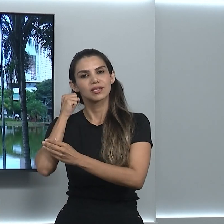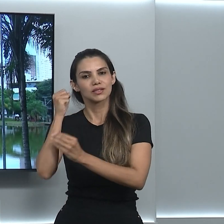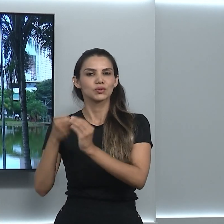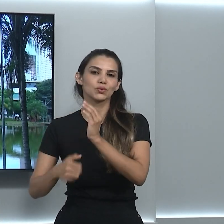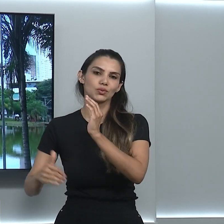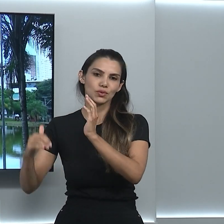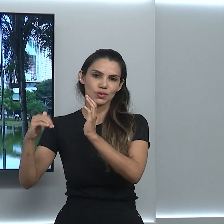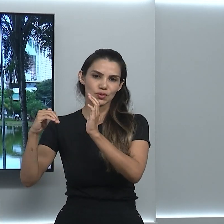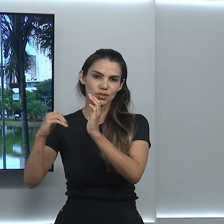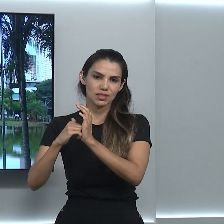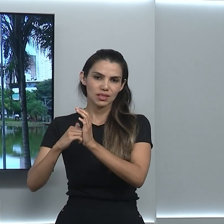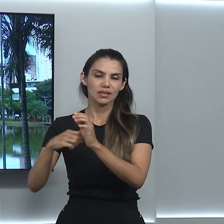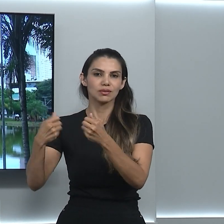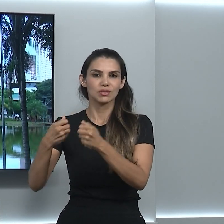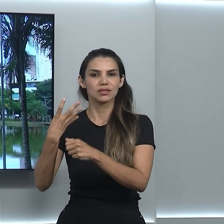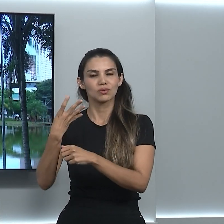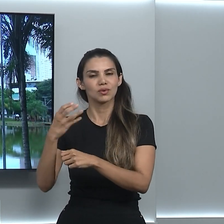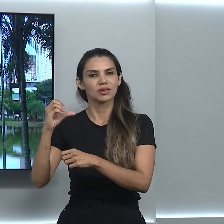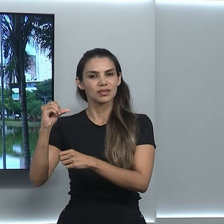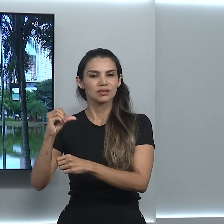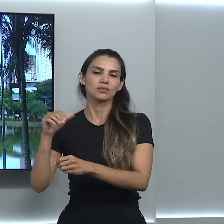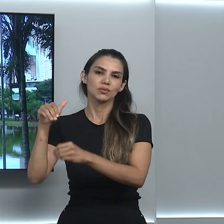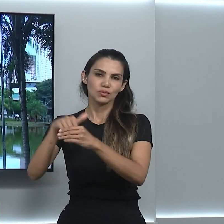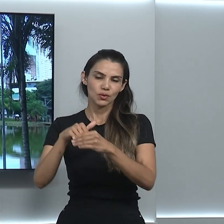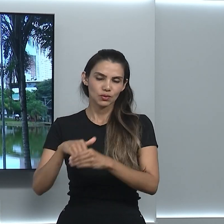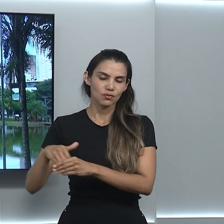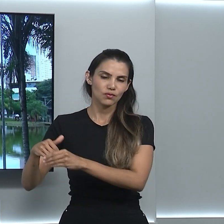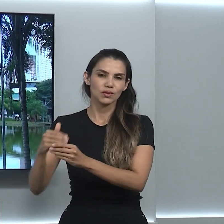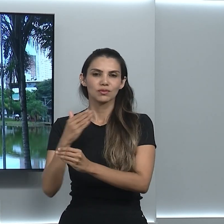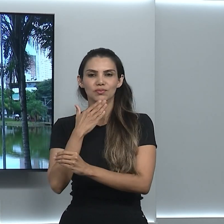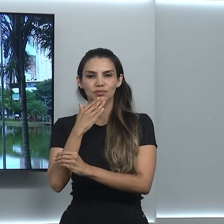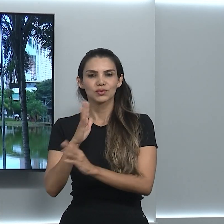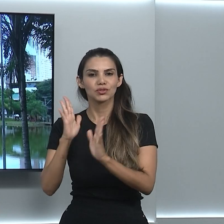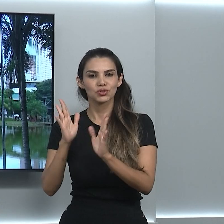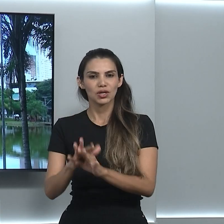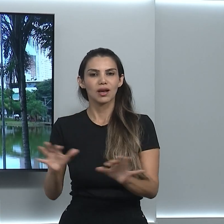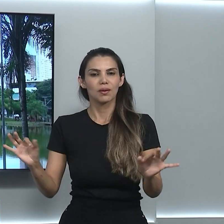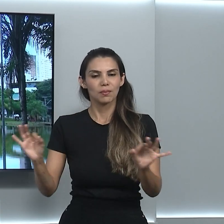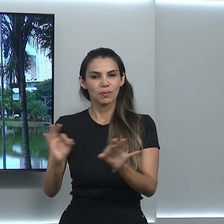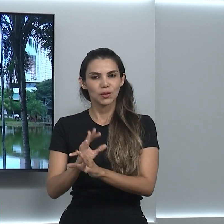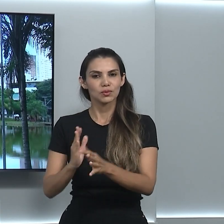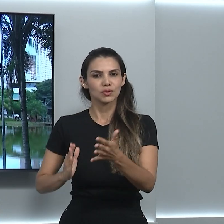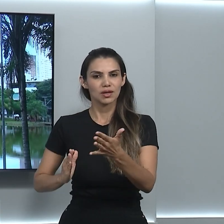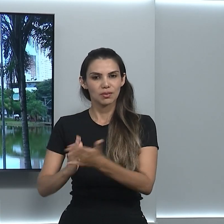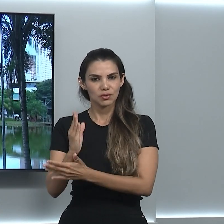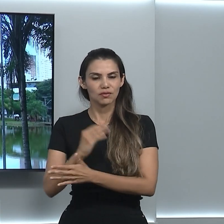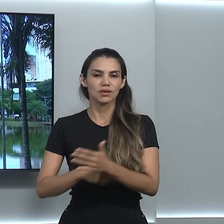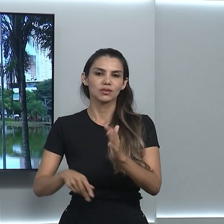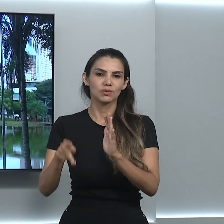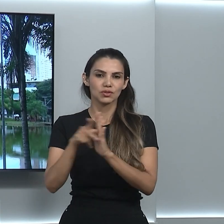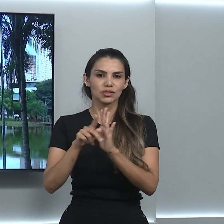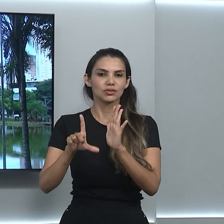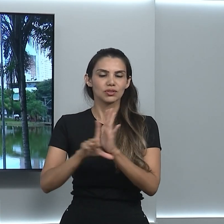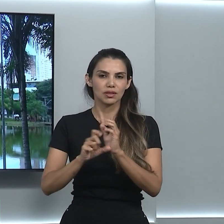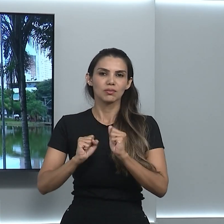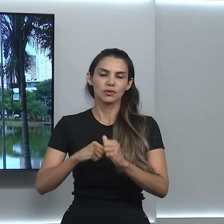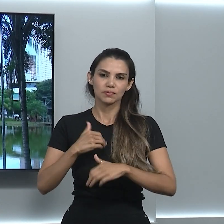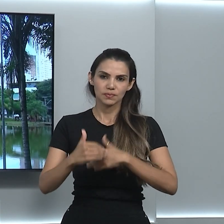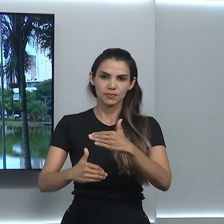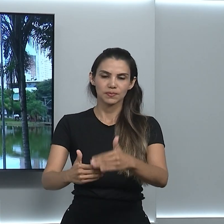onde precisará de 49 votos favoráveis no mínimo. Aprovado pelas 2 casas, a PEC pode ser promulgada.